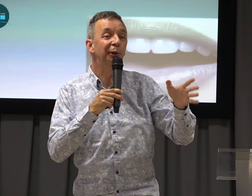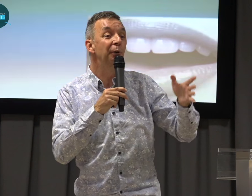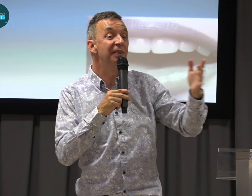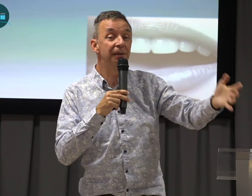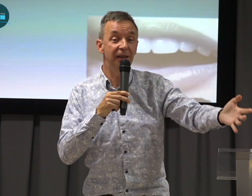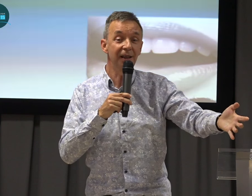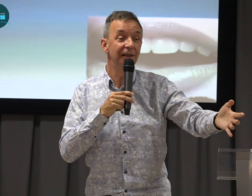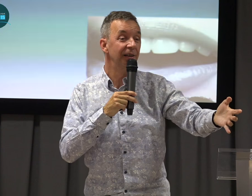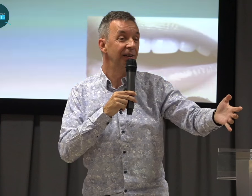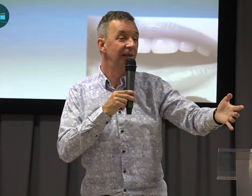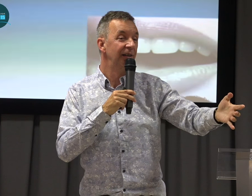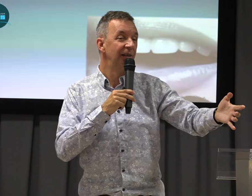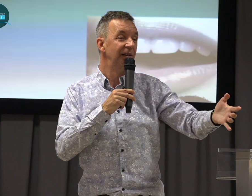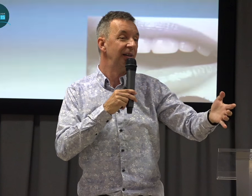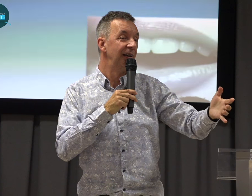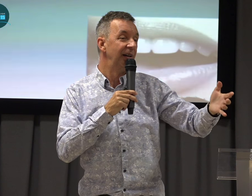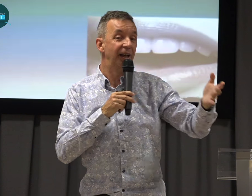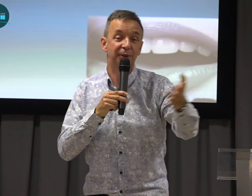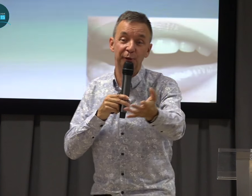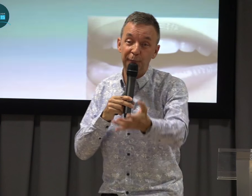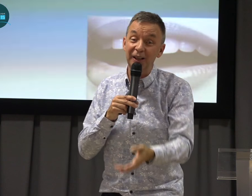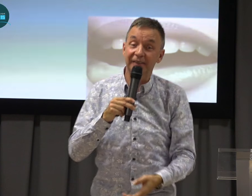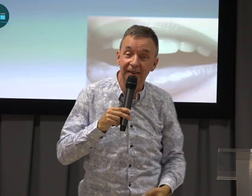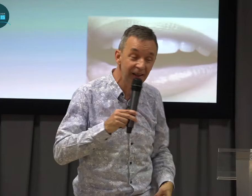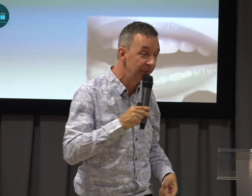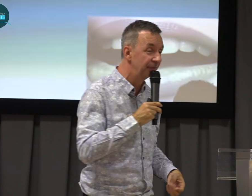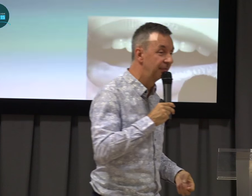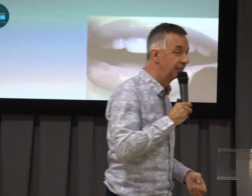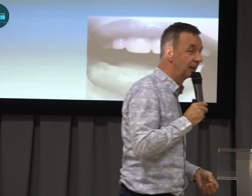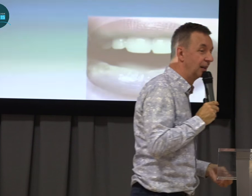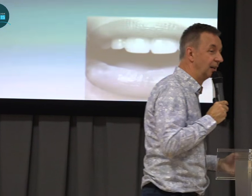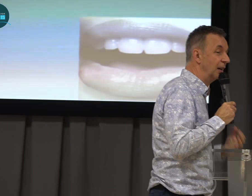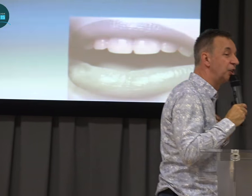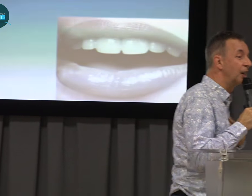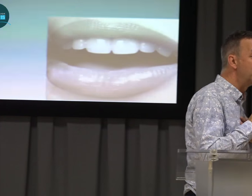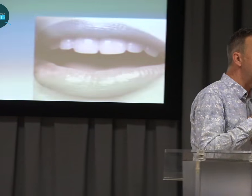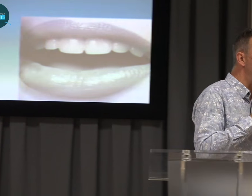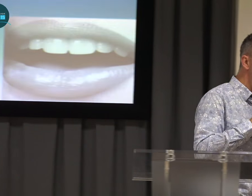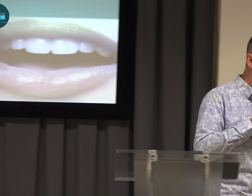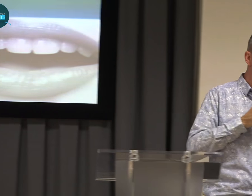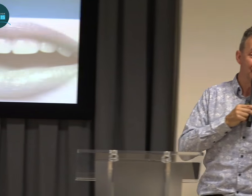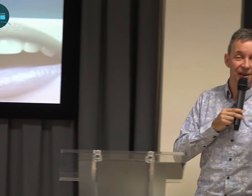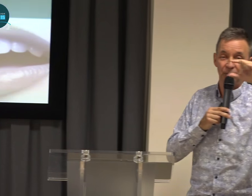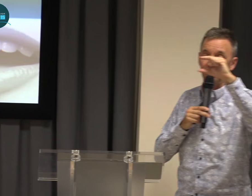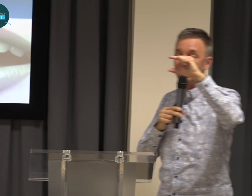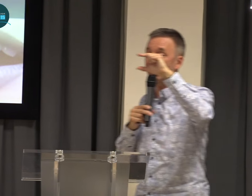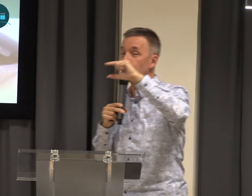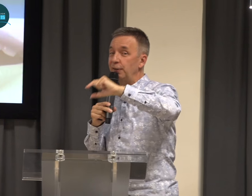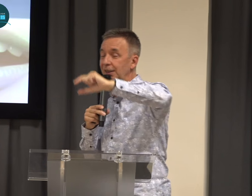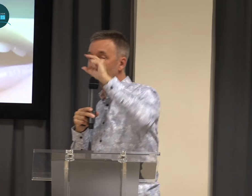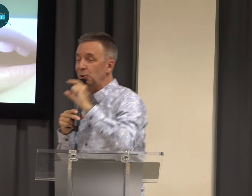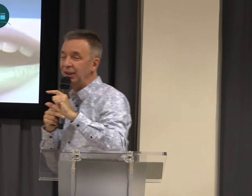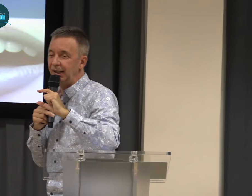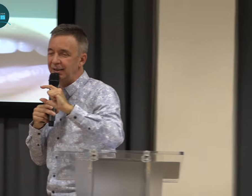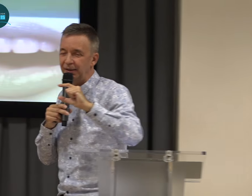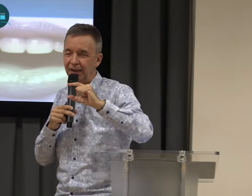Est-ce que vous les aimez? Est-ce que vous les aidez? J'ai un de mes amis qui a mis sur la carte de visite